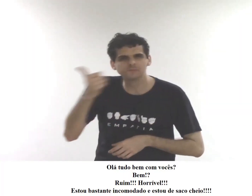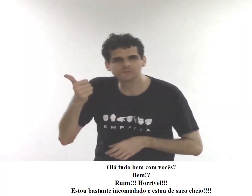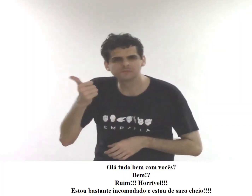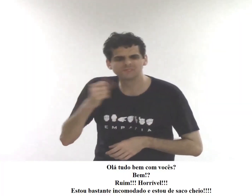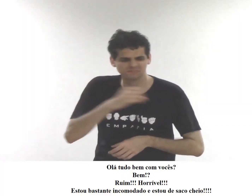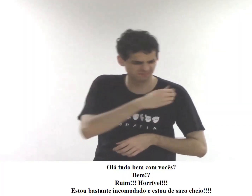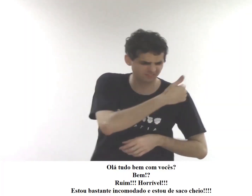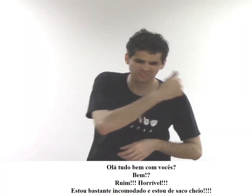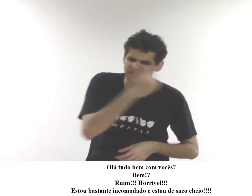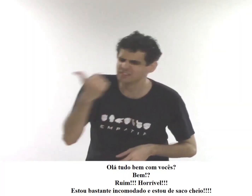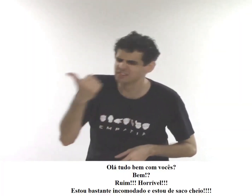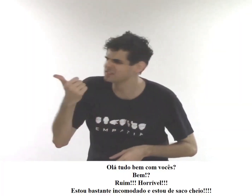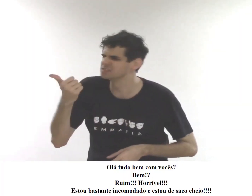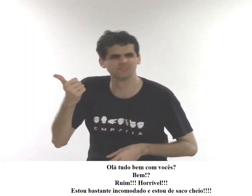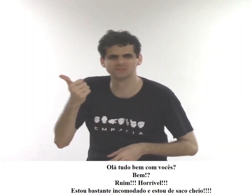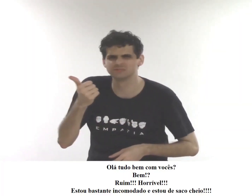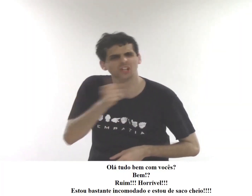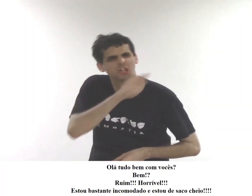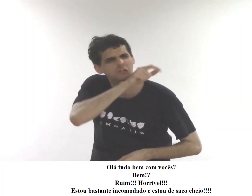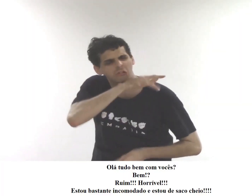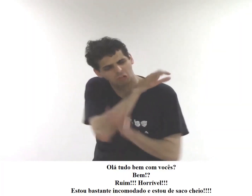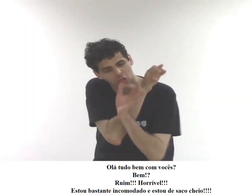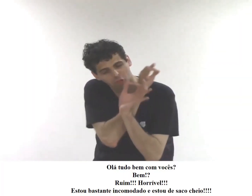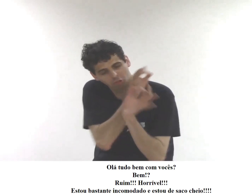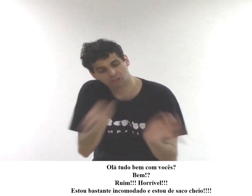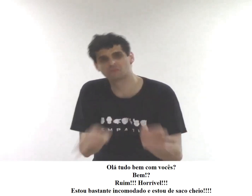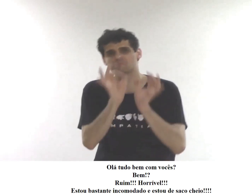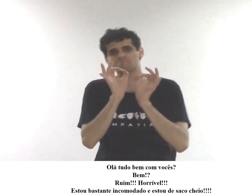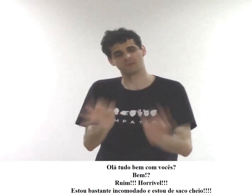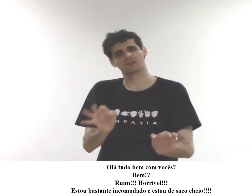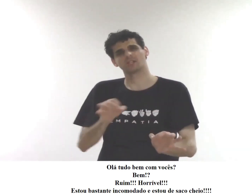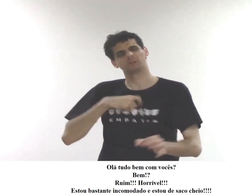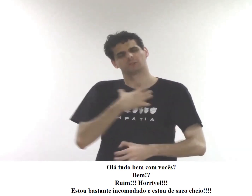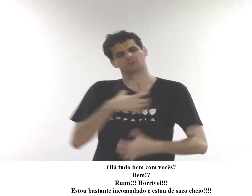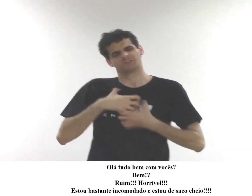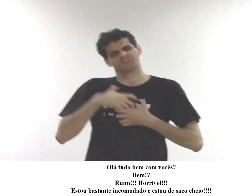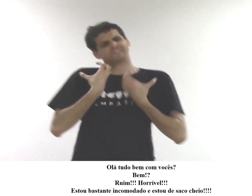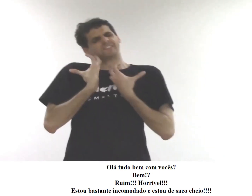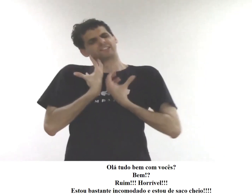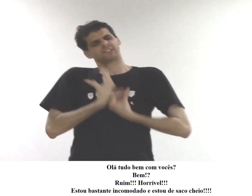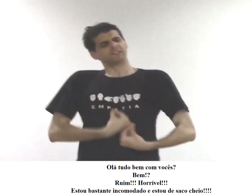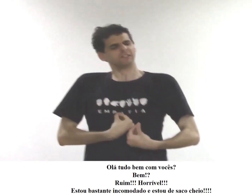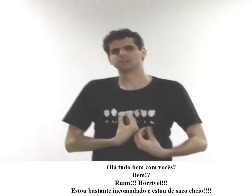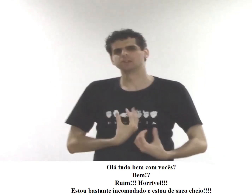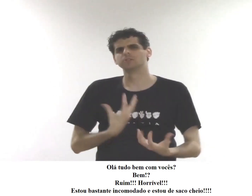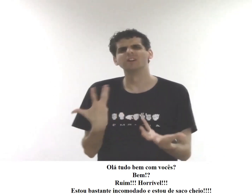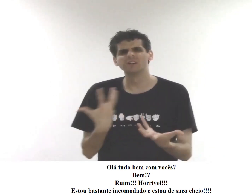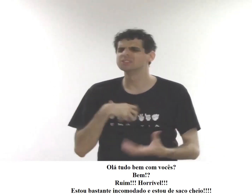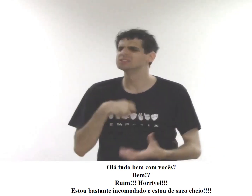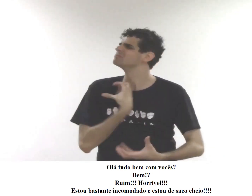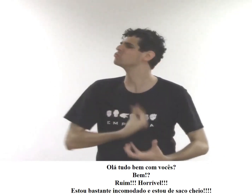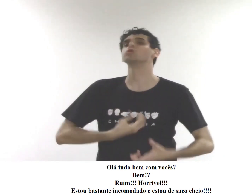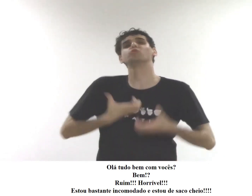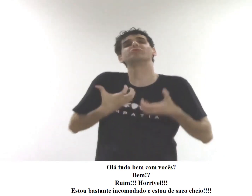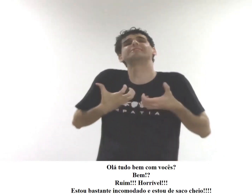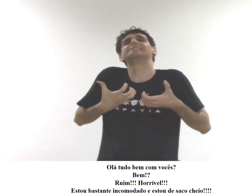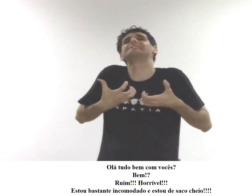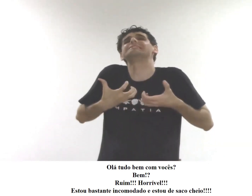Olá, tudo bem? Bem? Ruim, horrível na verdade. Eu estou bastante incomodado,